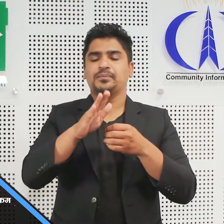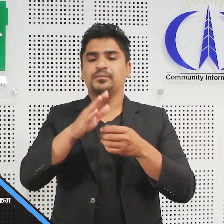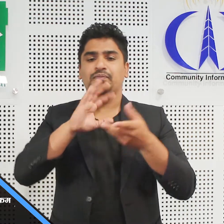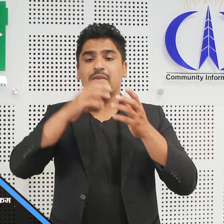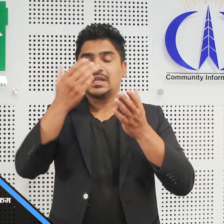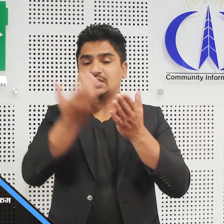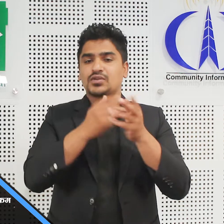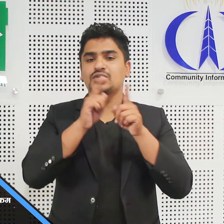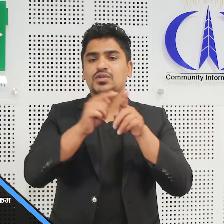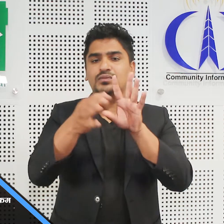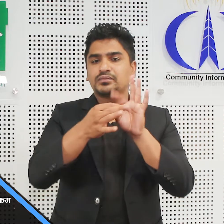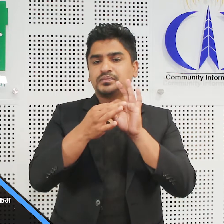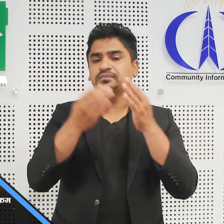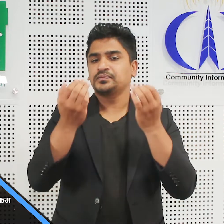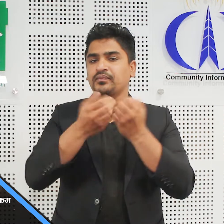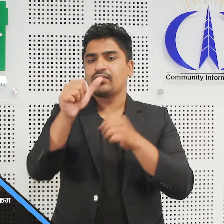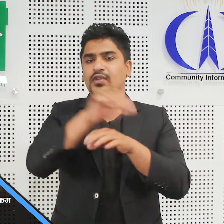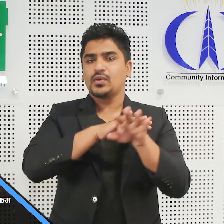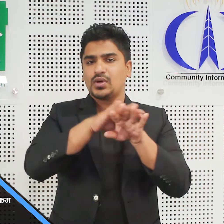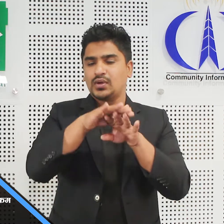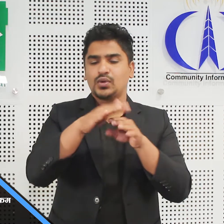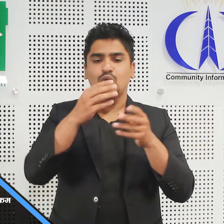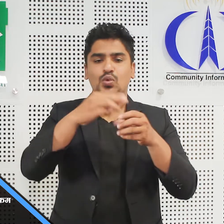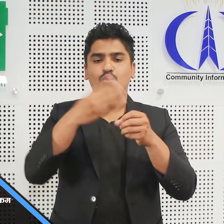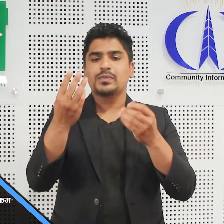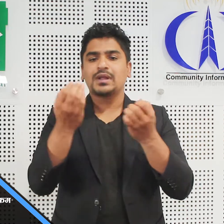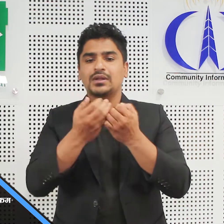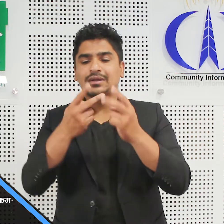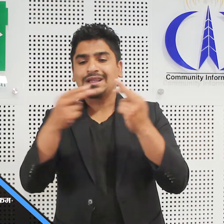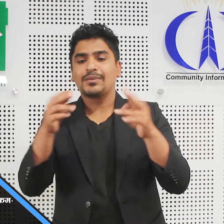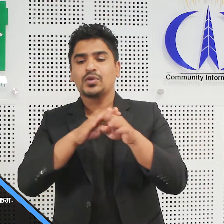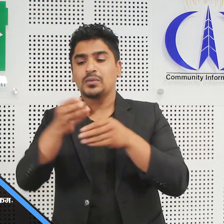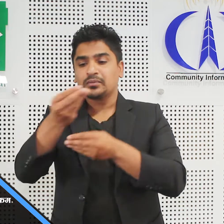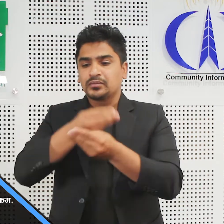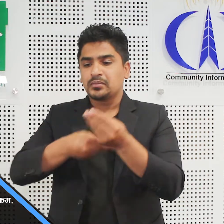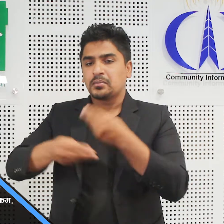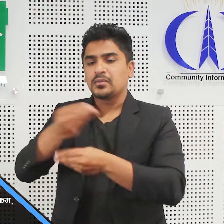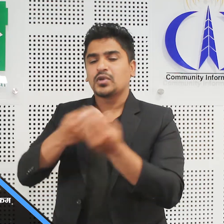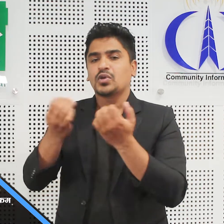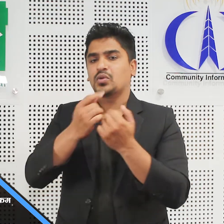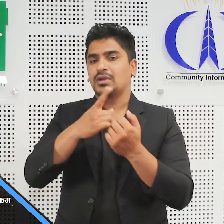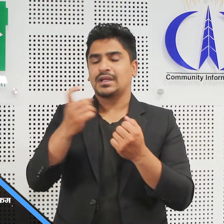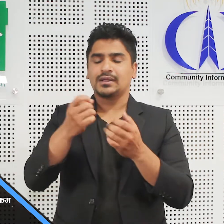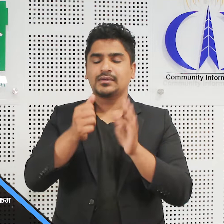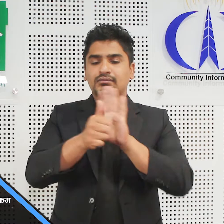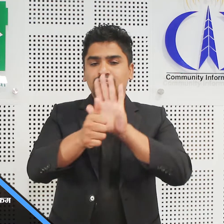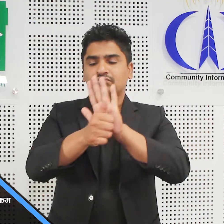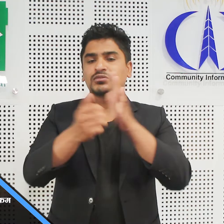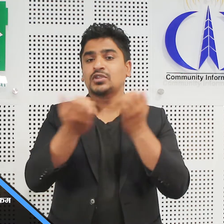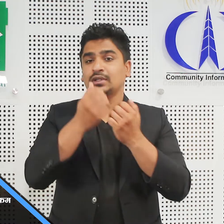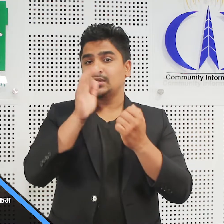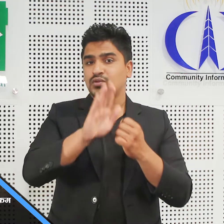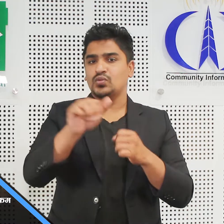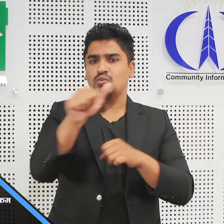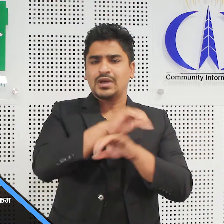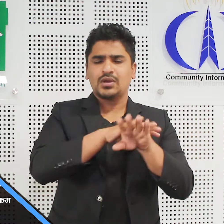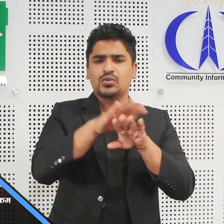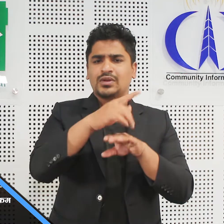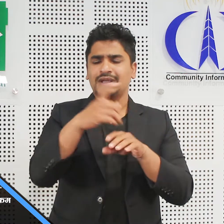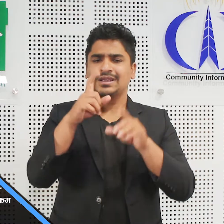लागि मार्केटिङको व्यवस्थापन छ। हामीले उद्यमी व्यवसायहरू वाणिज्य सँगसँग सहकार्य गरेर उहाँहरूको उत्पादन गरेको चिजहरू